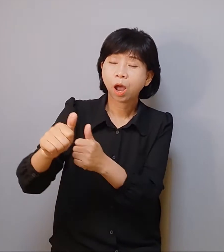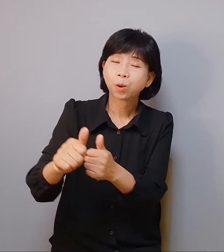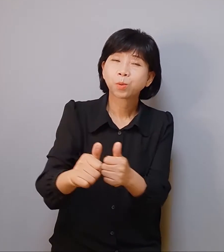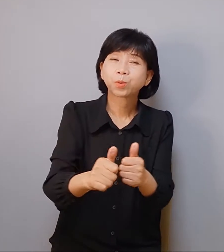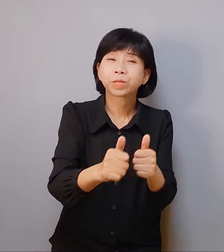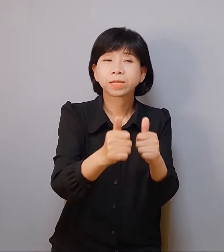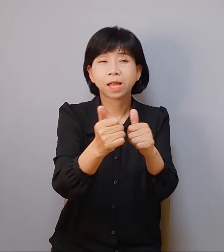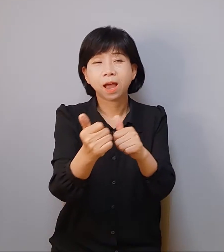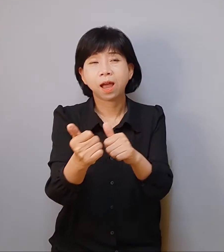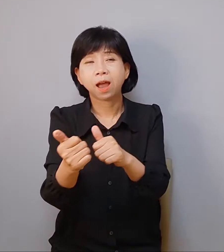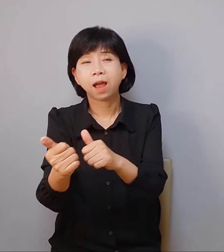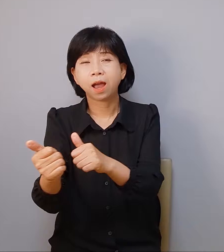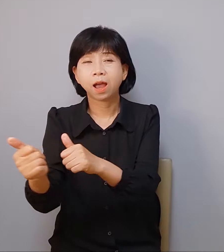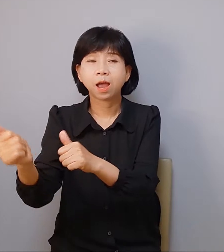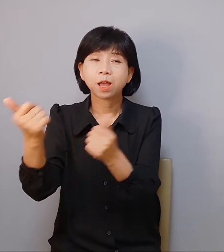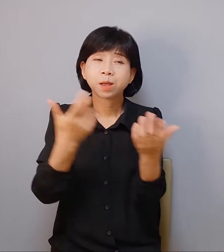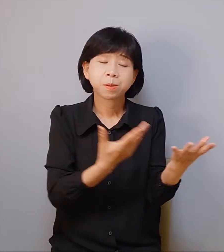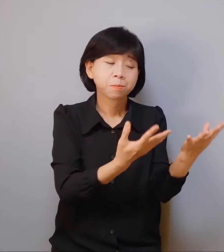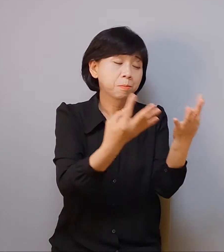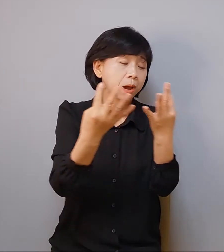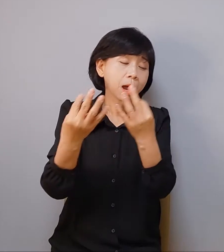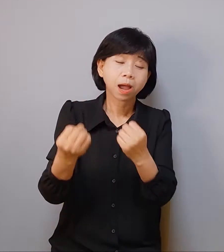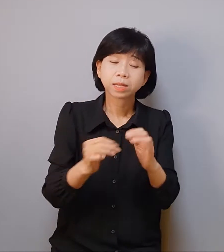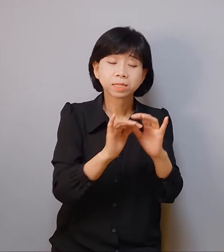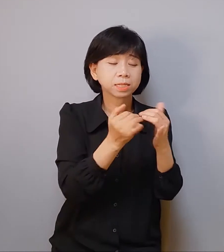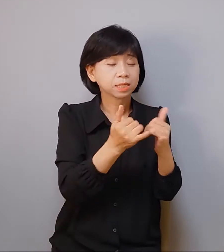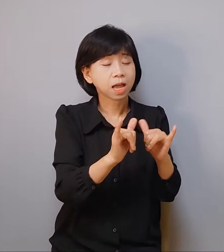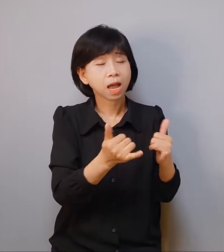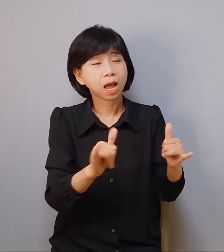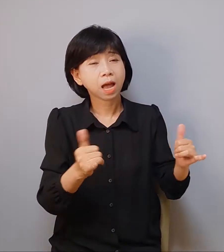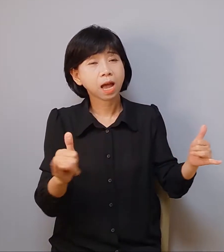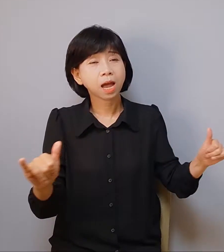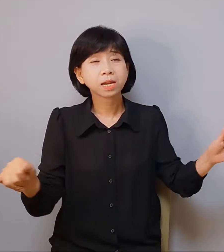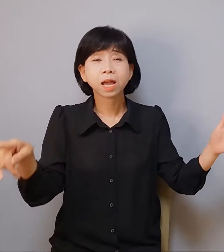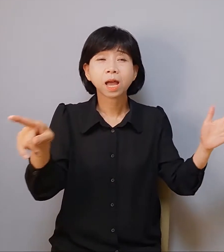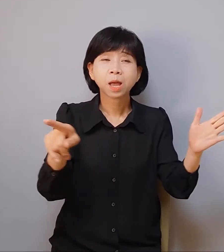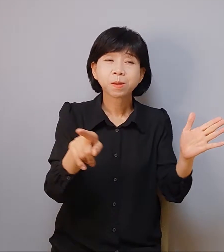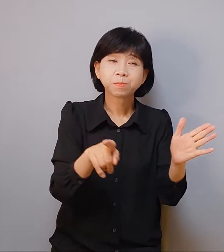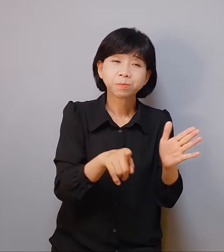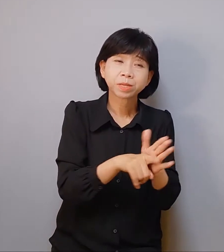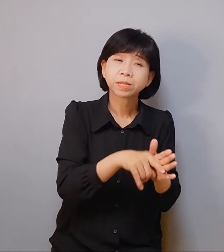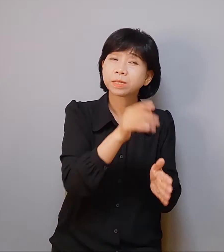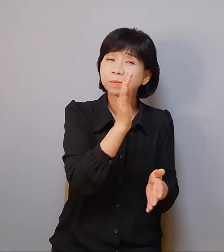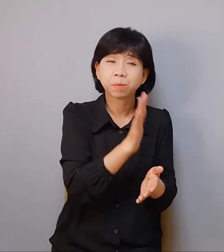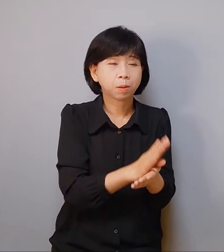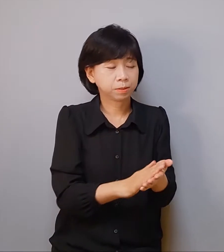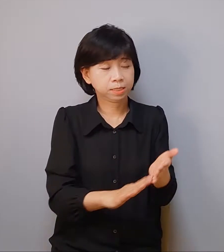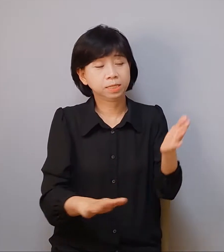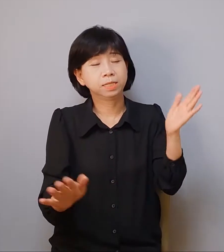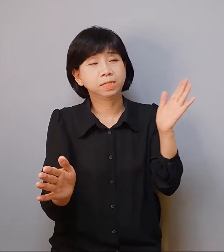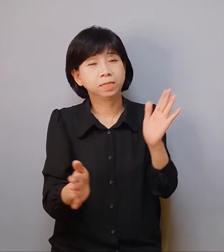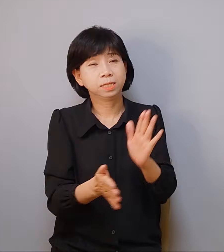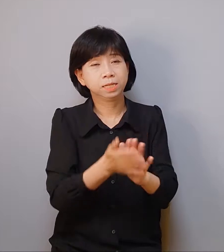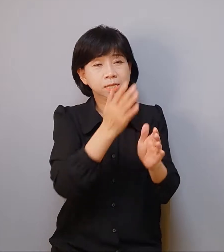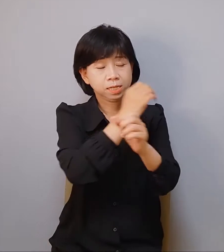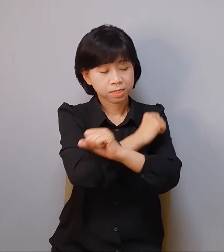순종하며 가오리다 많은 사람 믿음 없이